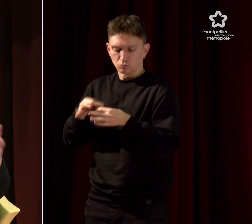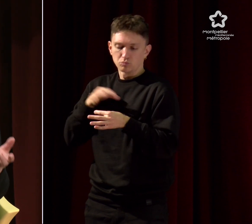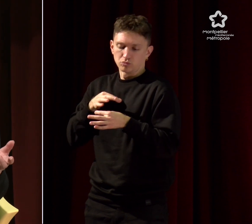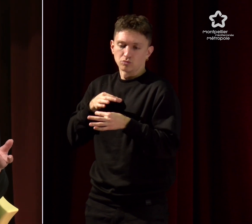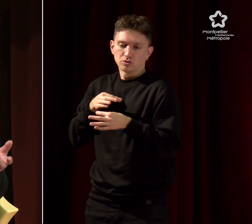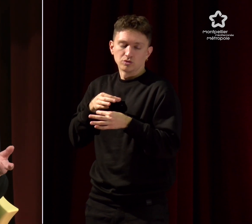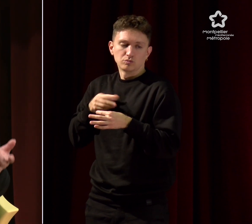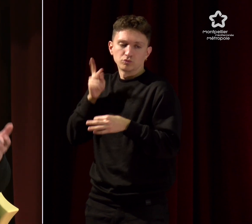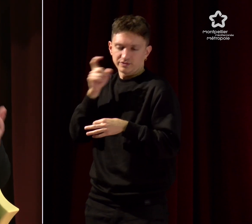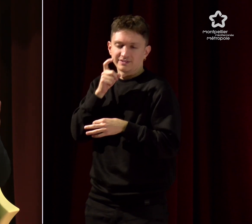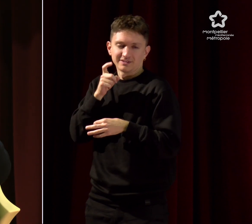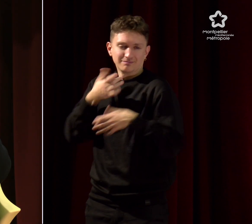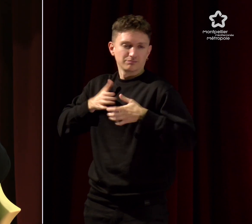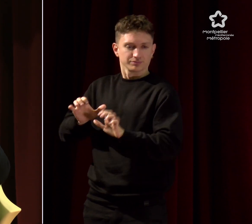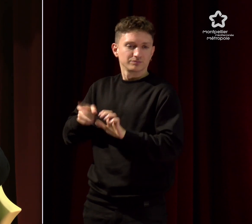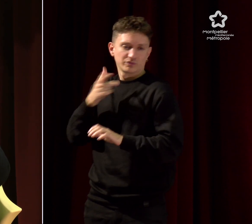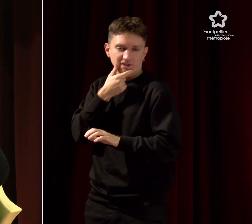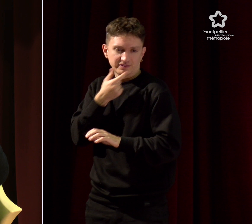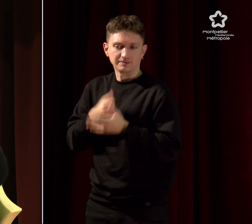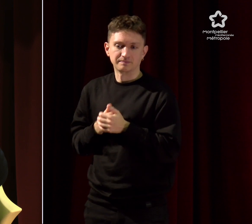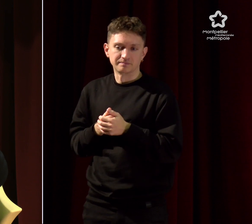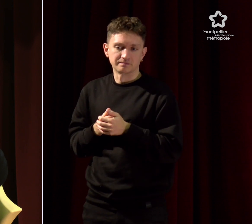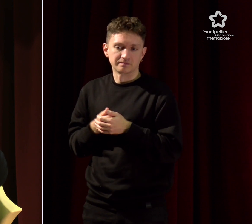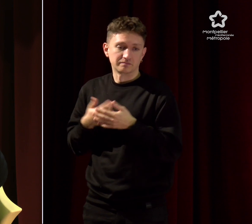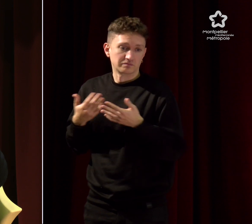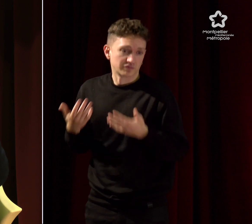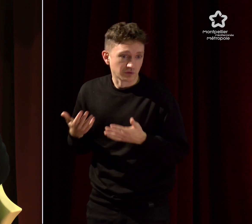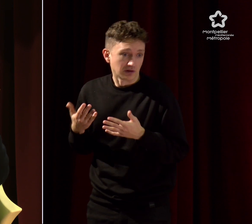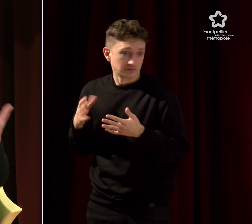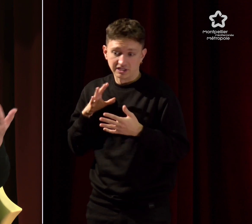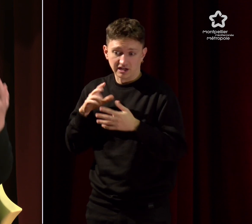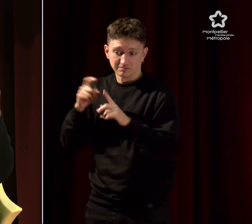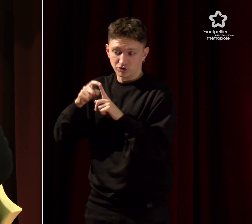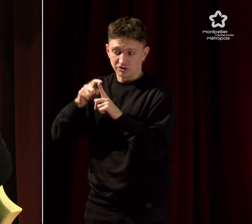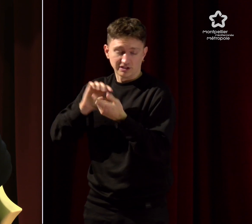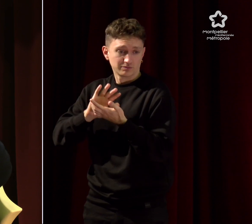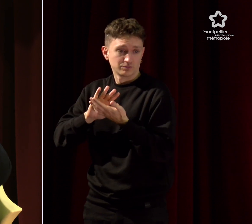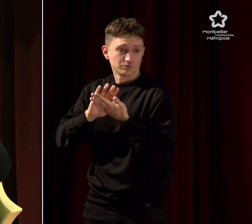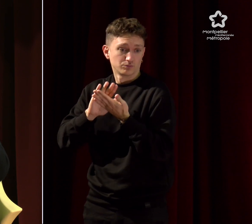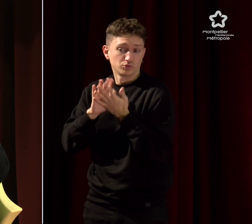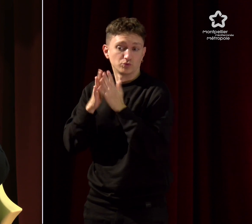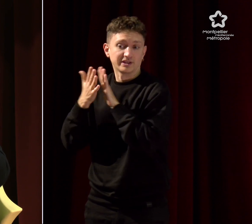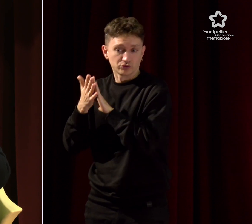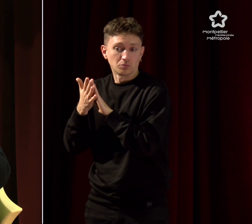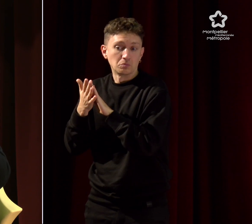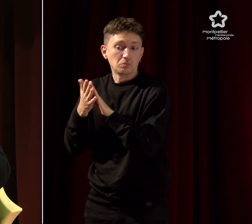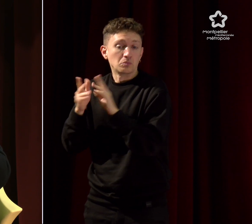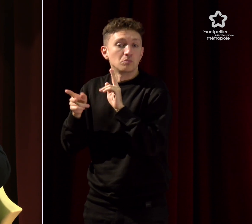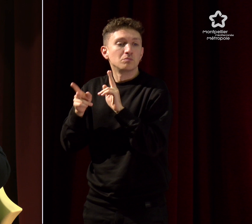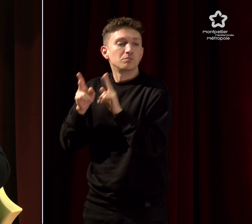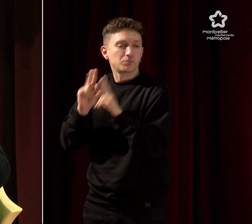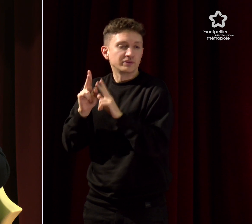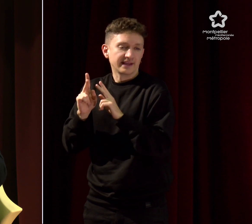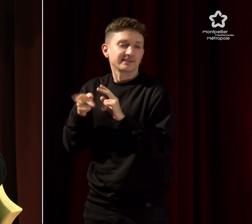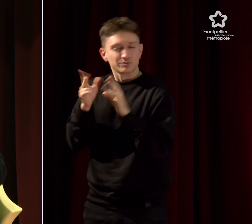faible que les autres. Et donc, on pense que cette mutation a été sélectionnée dans le passé plutôt par le choléra.